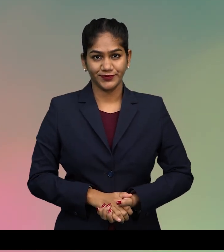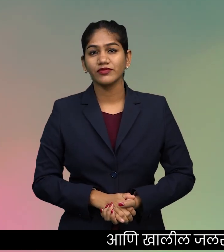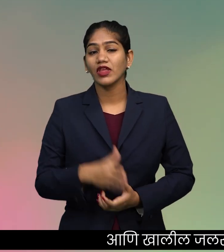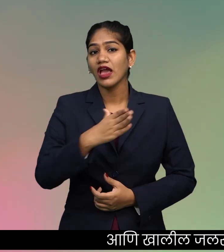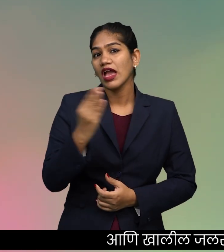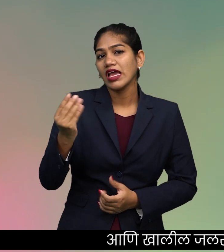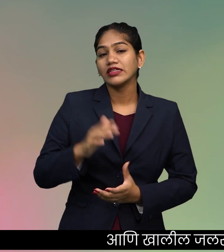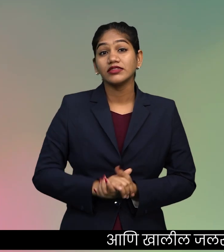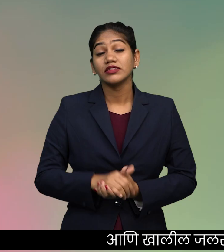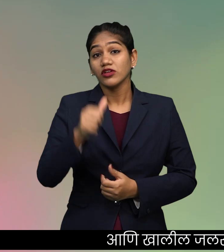आणि खालील